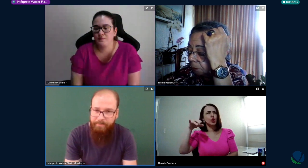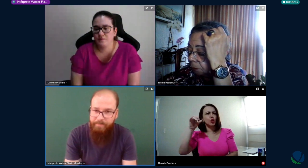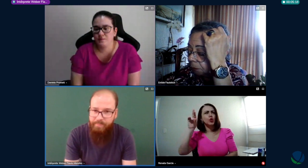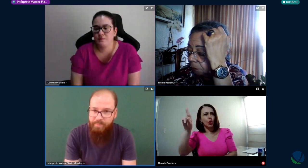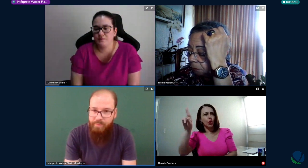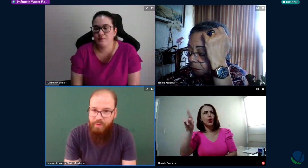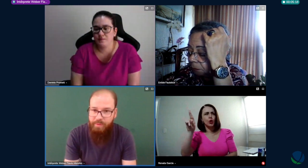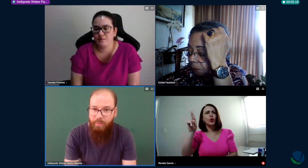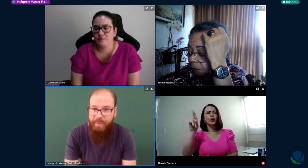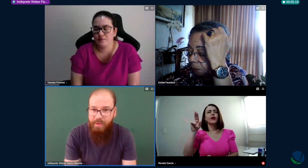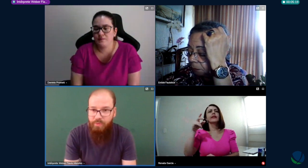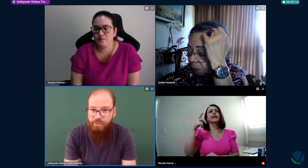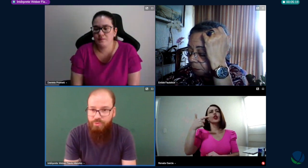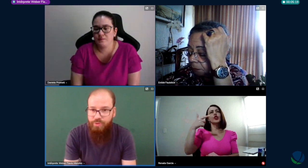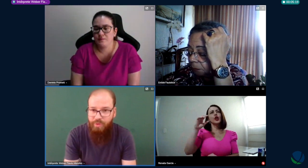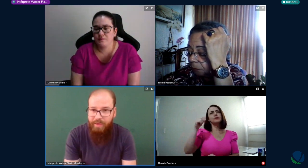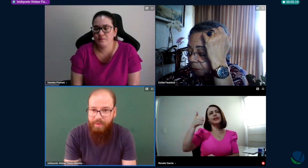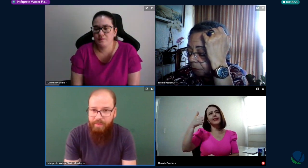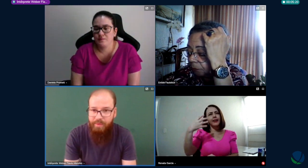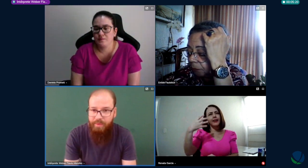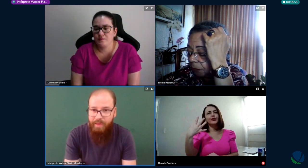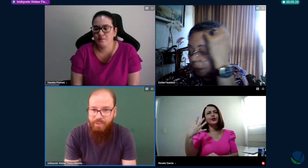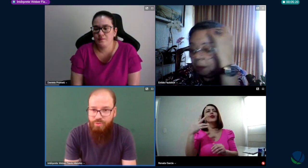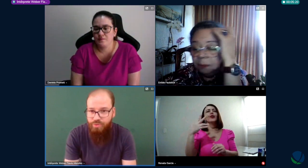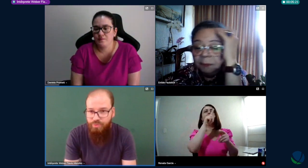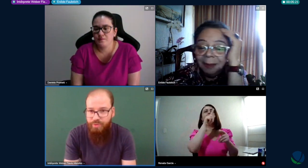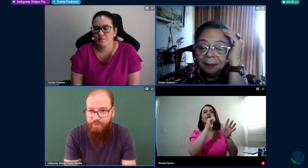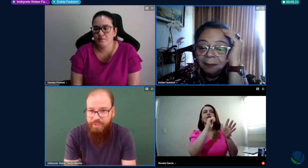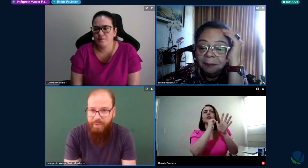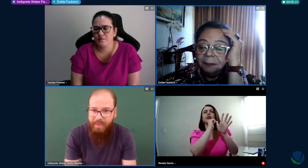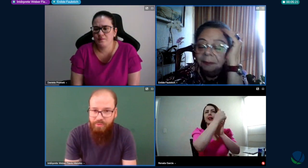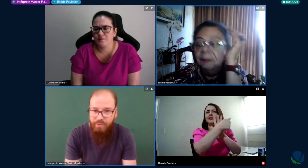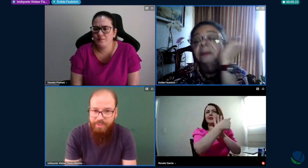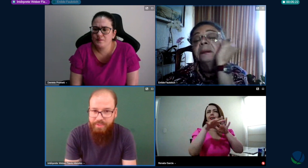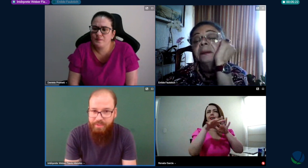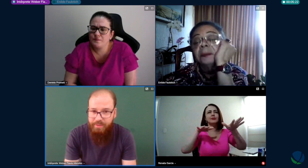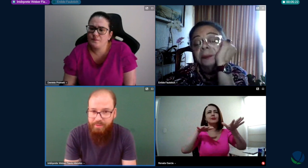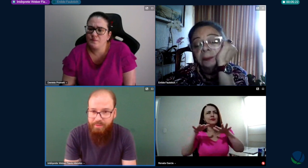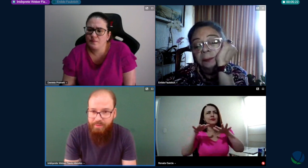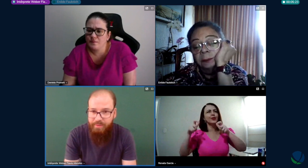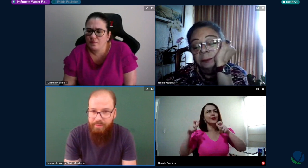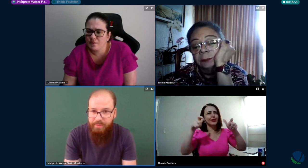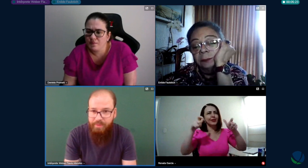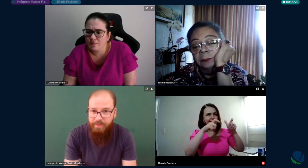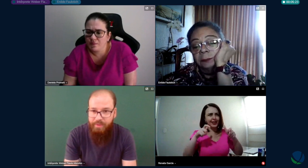Castro, né? Não, perdão, Júnior. Castro Júnior, 2014,